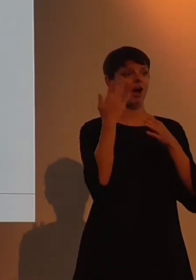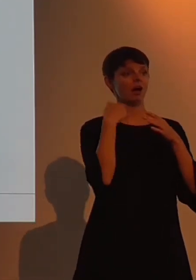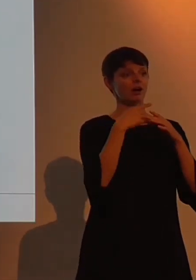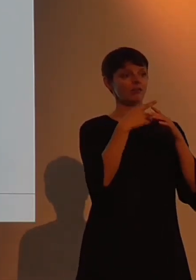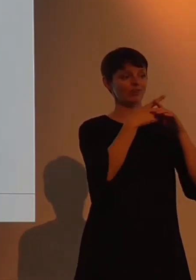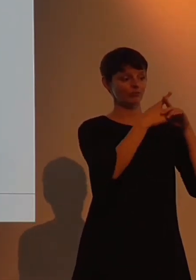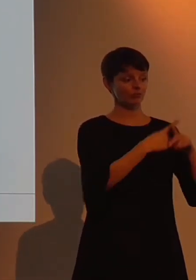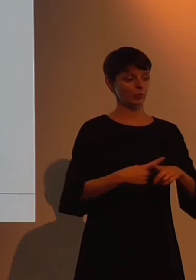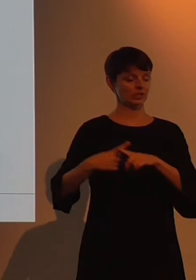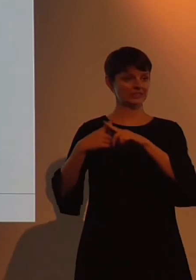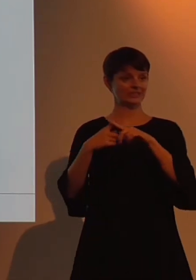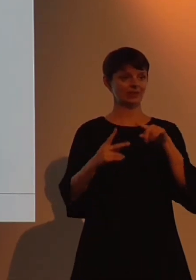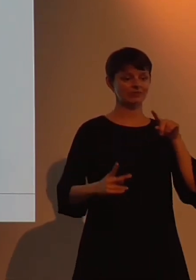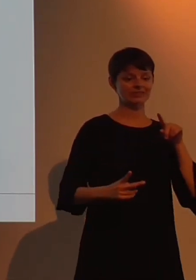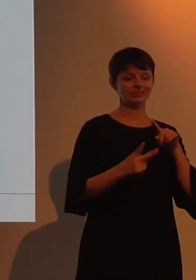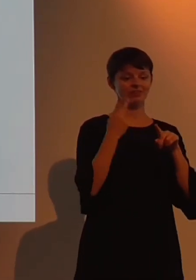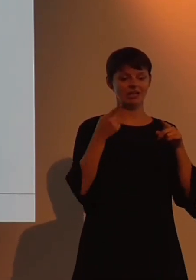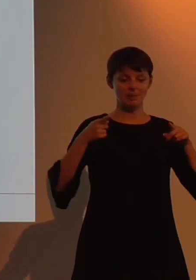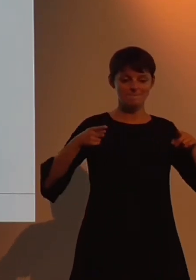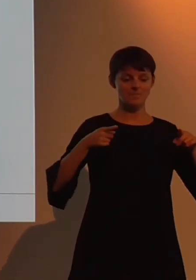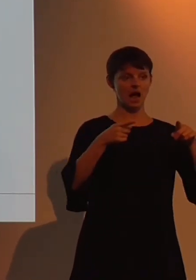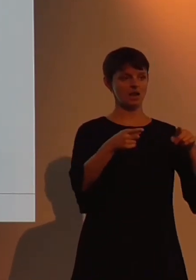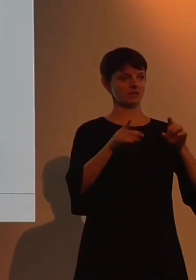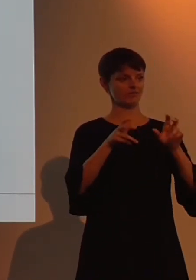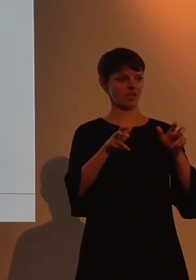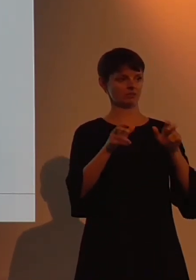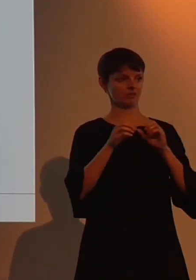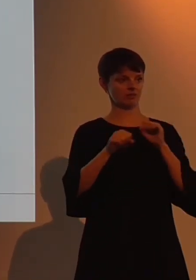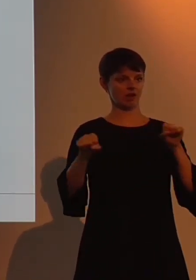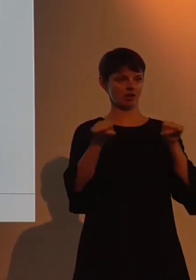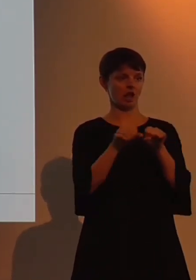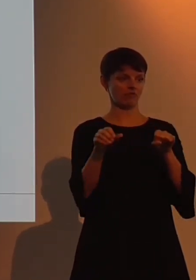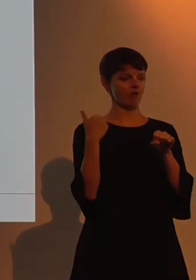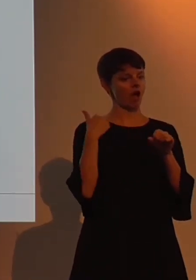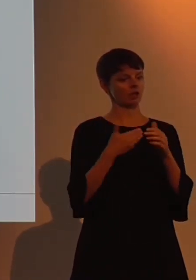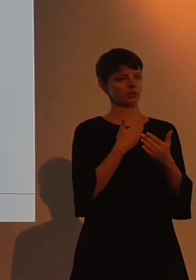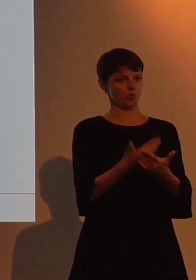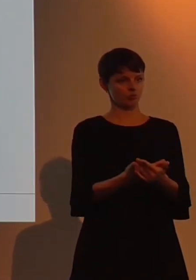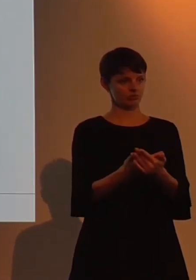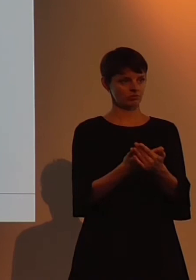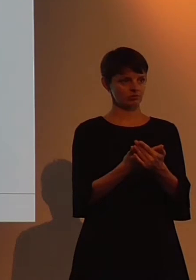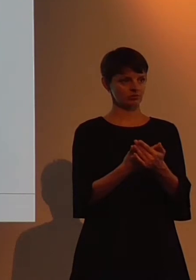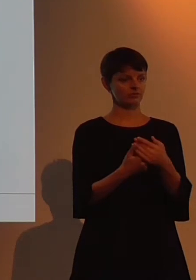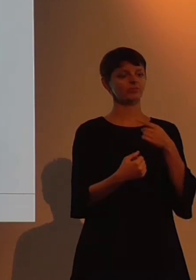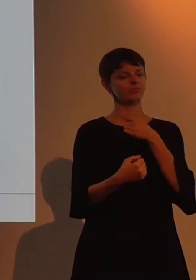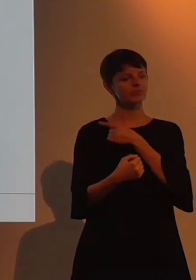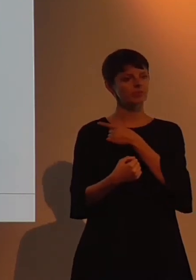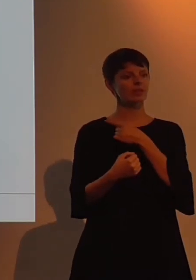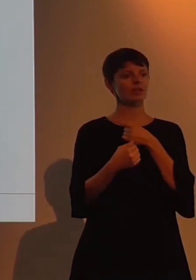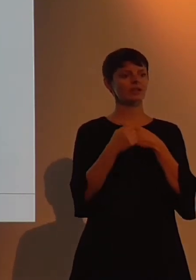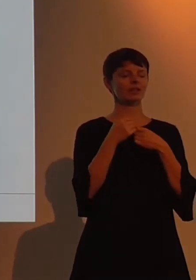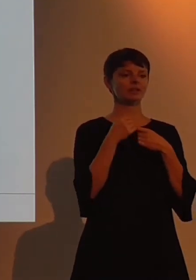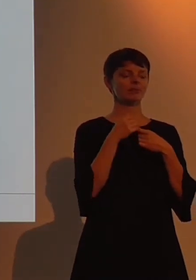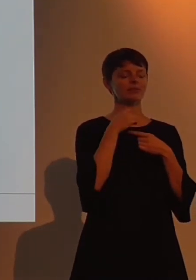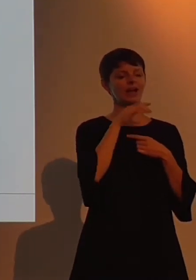gesagt, Ferdinand Sadowski. Und ja, wir freuen uns auf Ihren Vortrag. Sie sehen, dass man mag